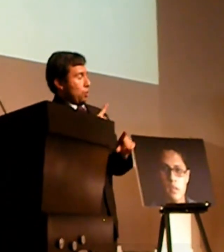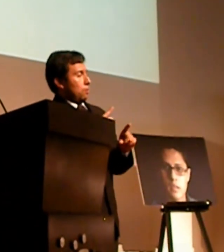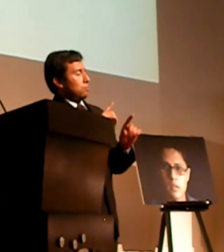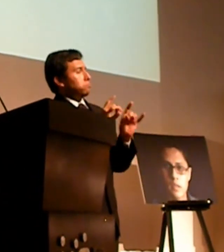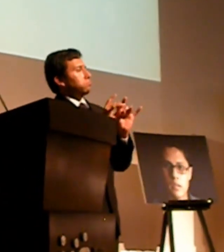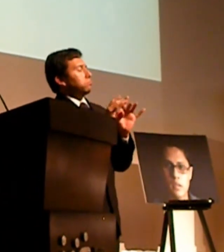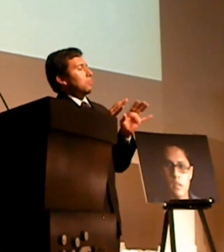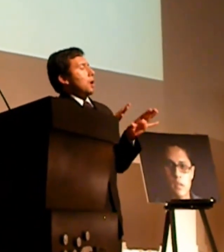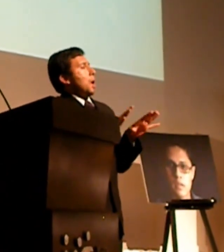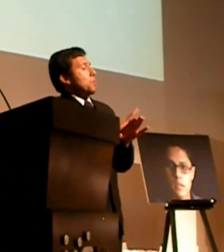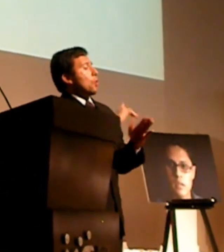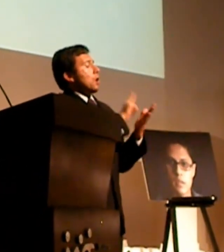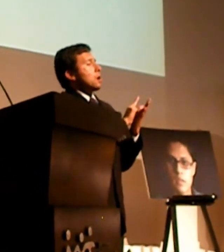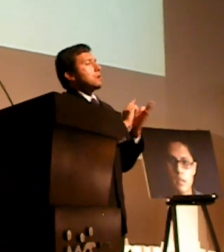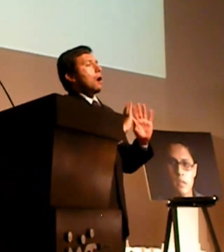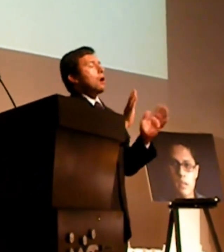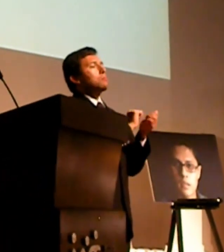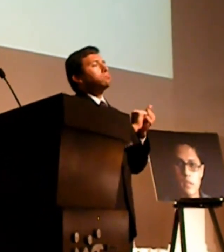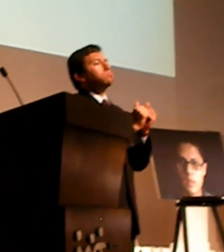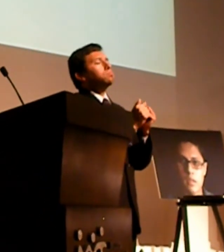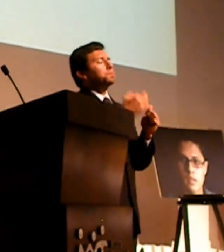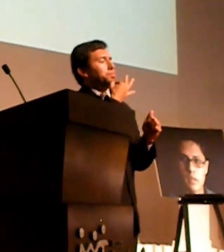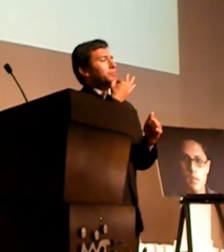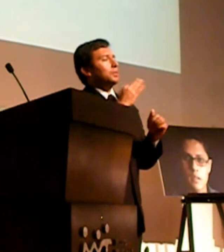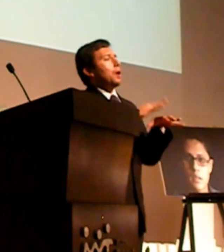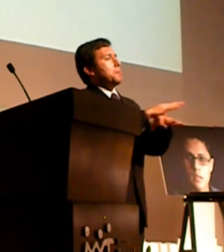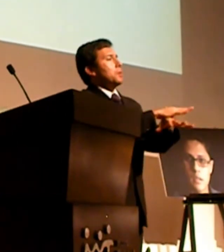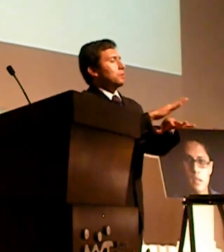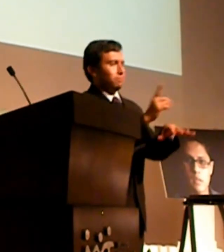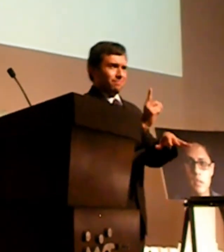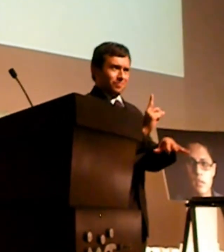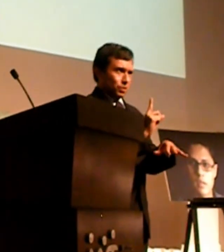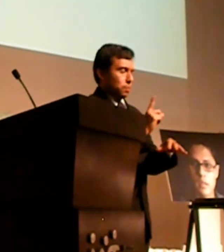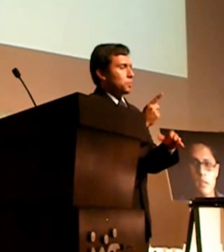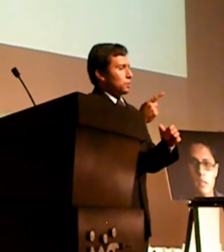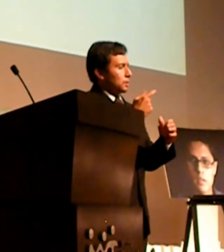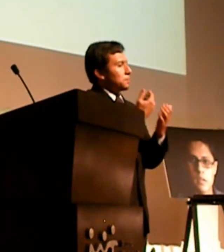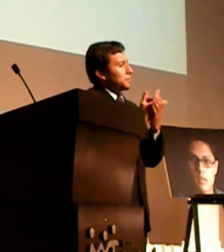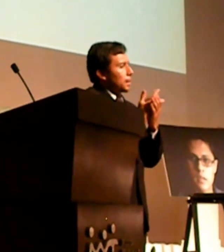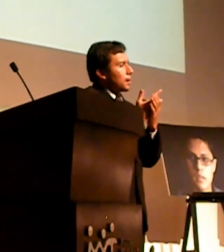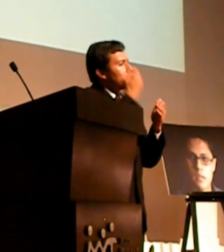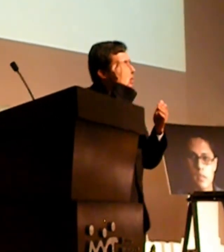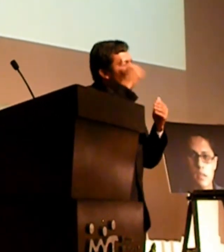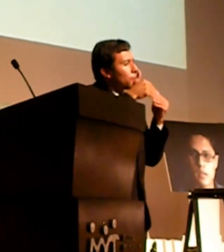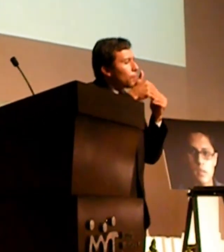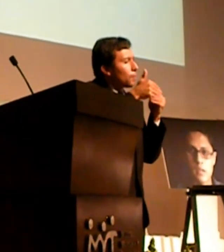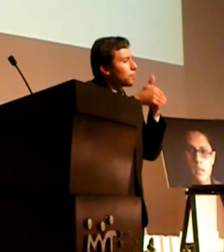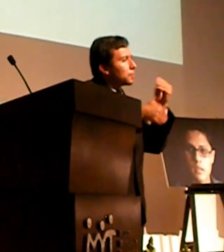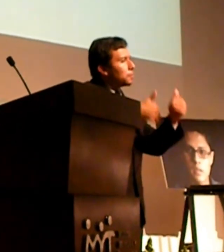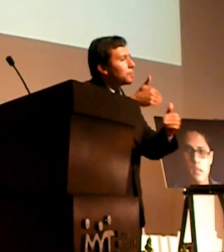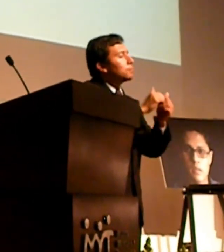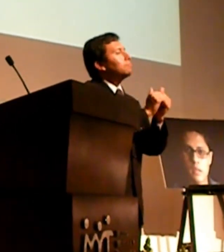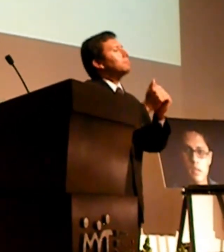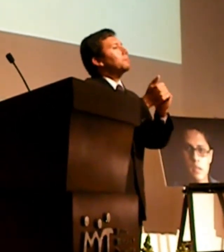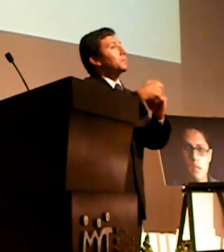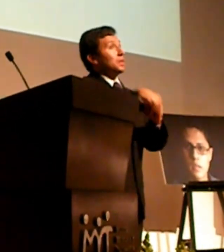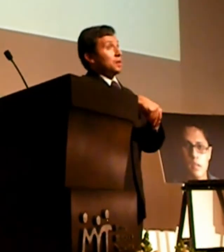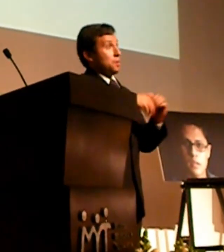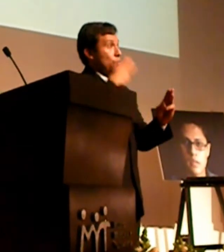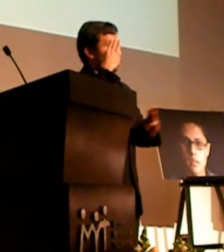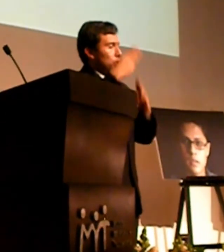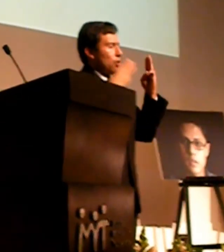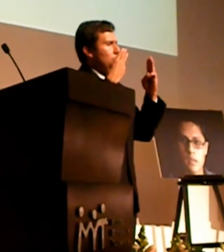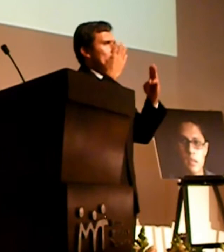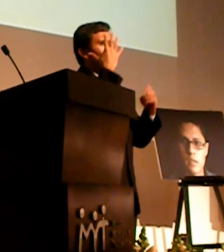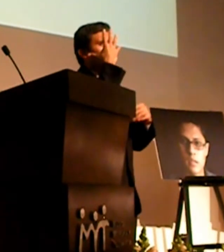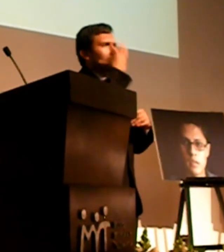legales y existen riesgos si no se interviene en tiempo y forma. Este maravilloso museo da cuenta de la enorme cantidad